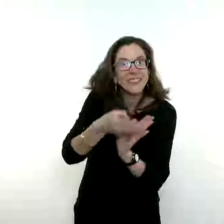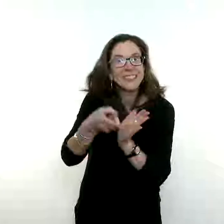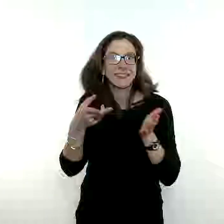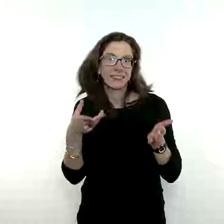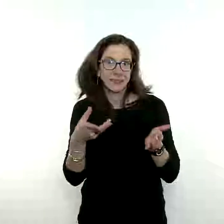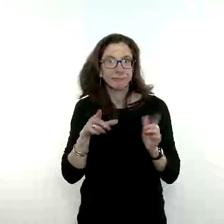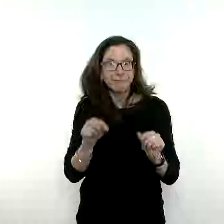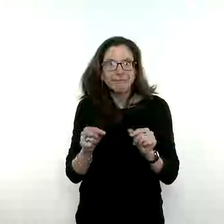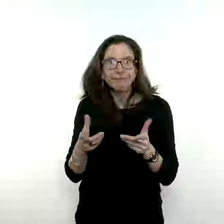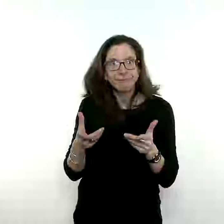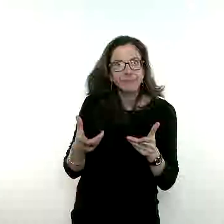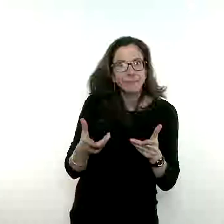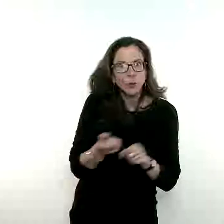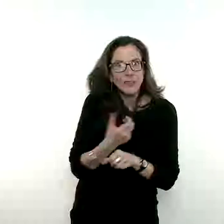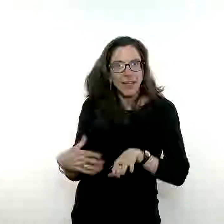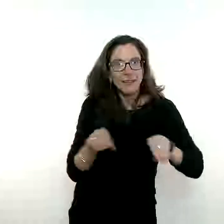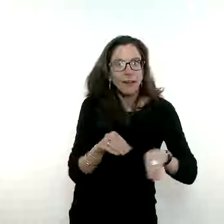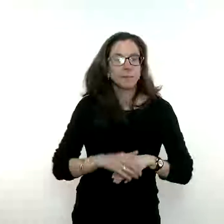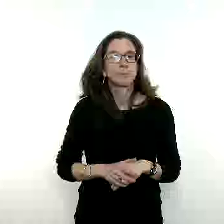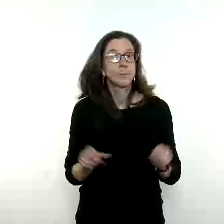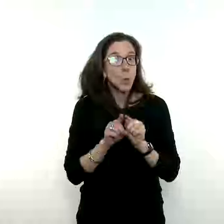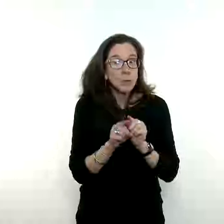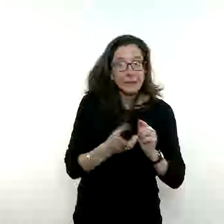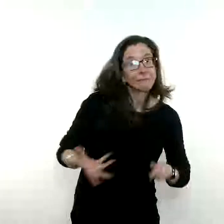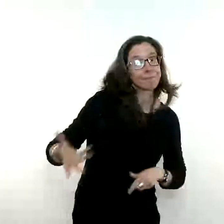Avec ces personnes-là, on a